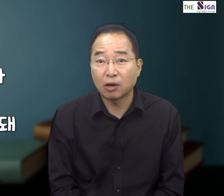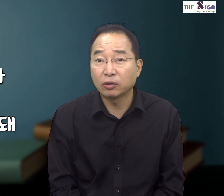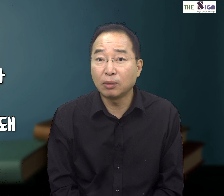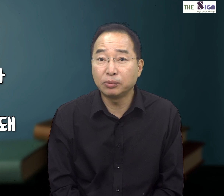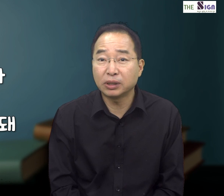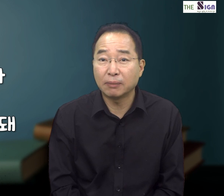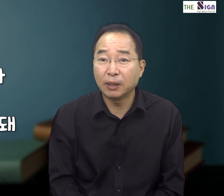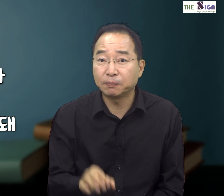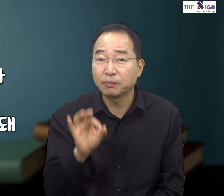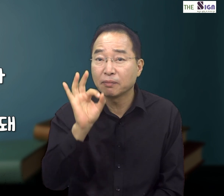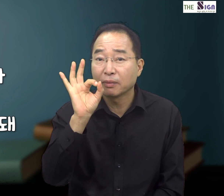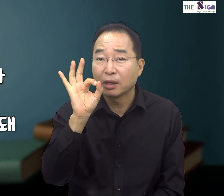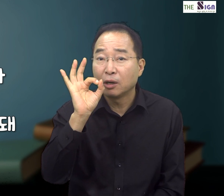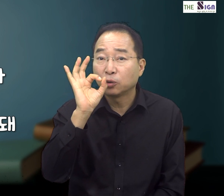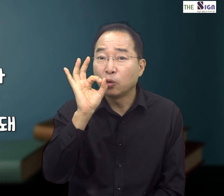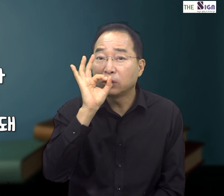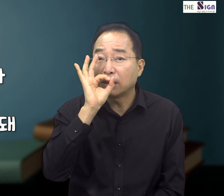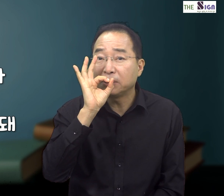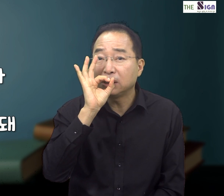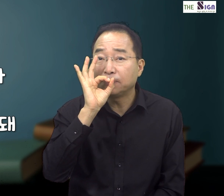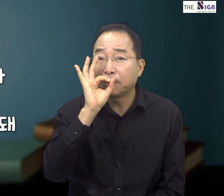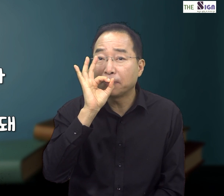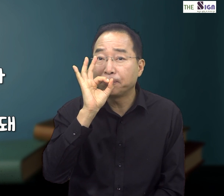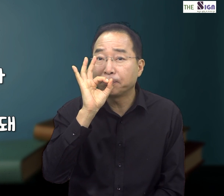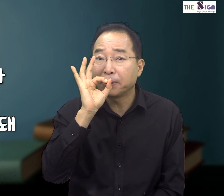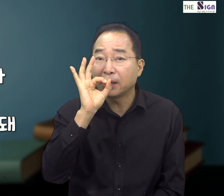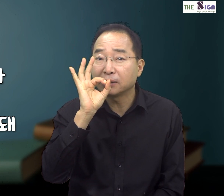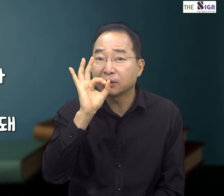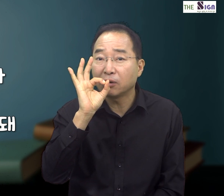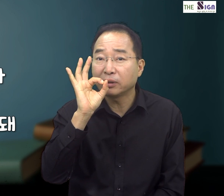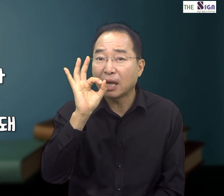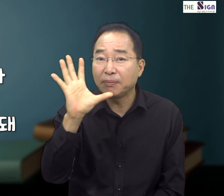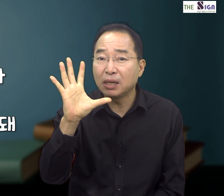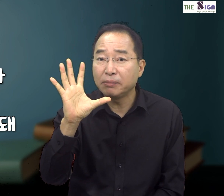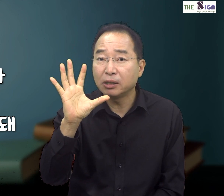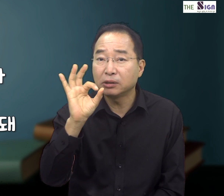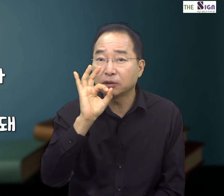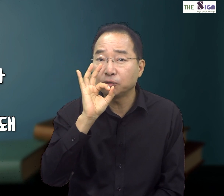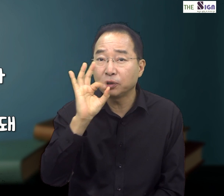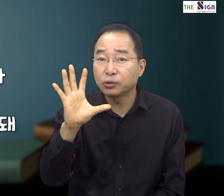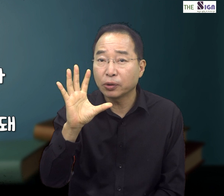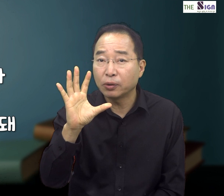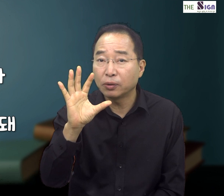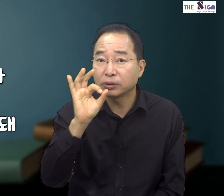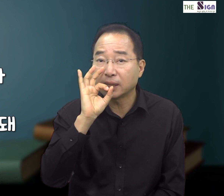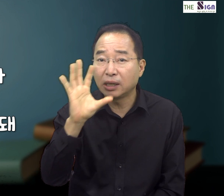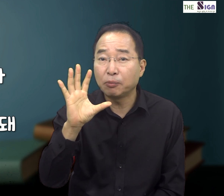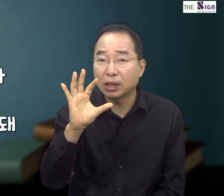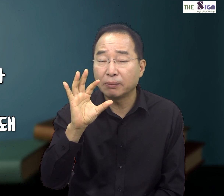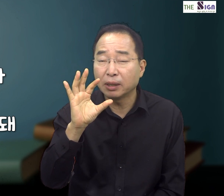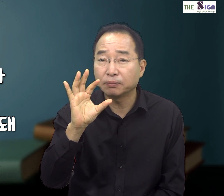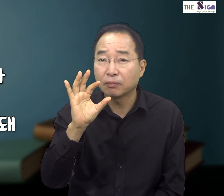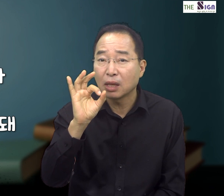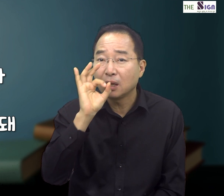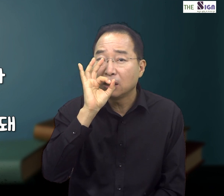어떤 부분이냐면 동그라미를 입 앞에서 내밀면서 튀겨줘요. 자, 이게 뭐냐면